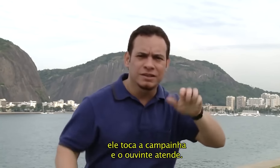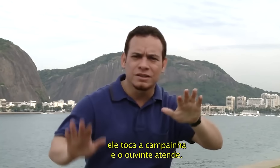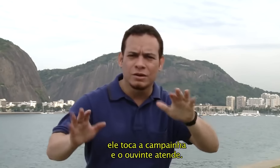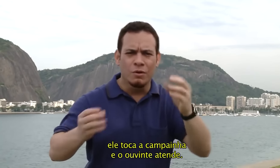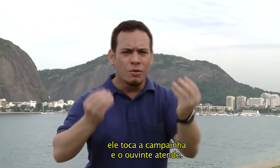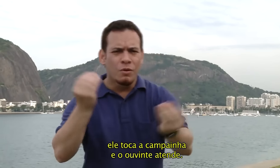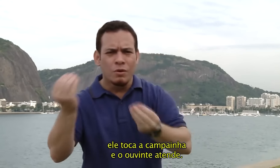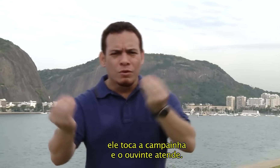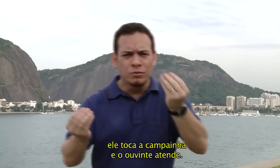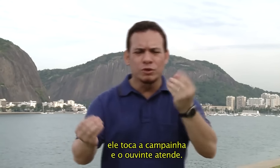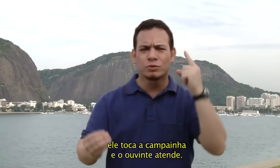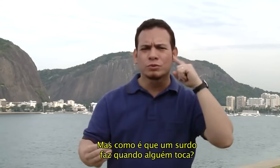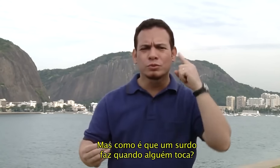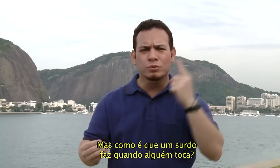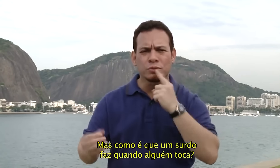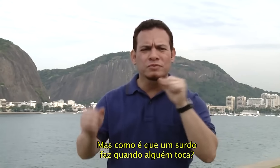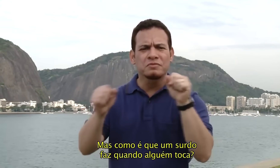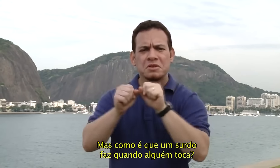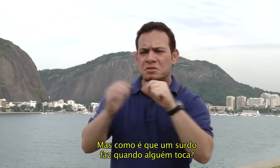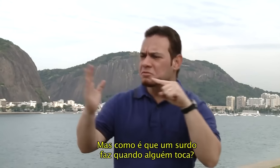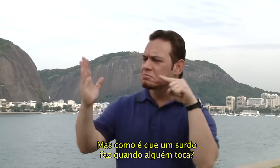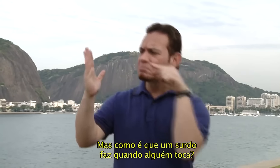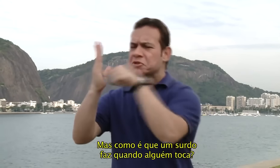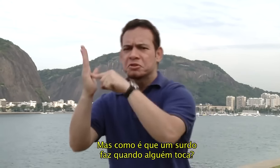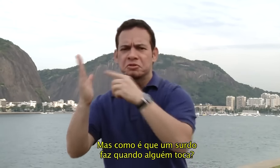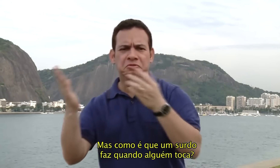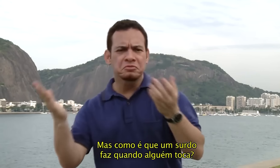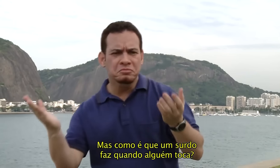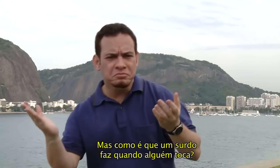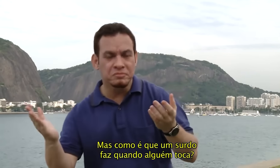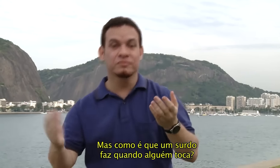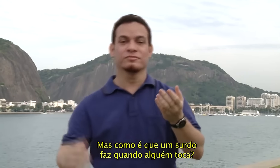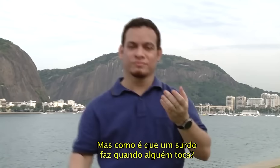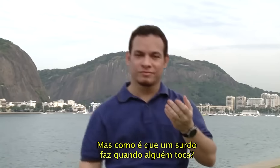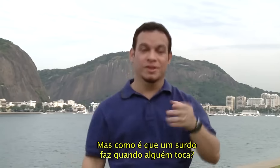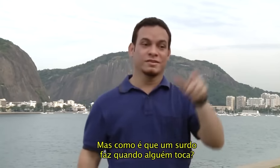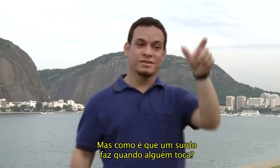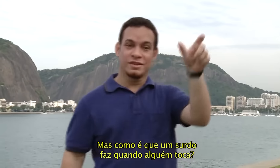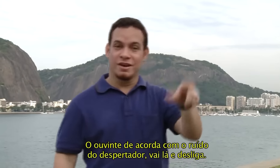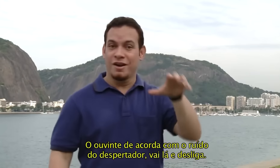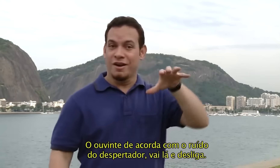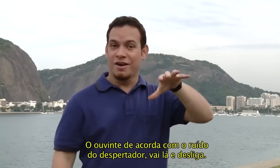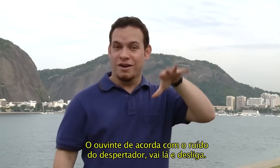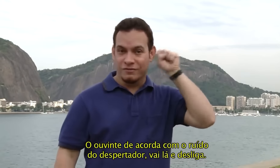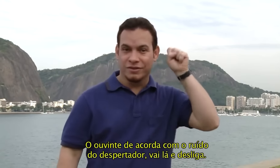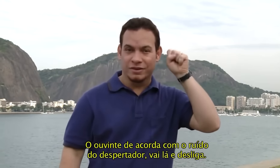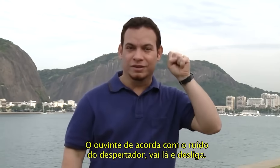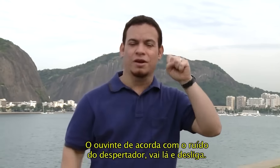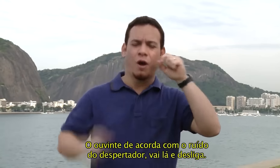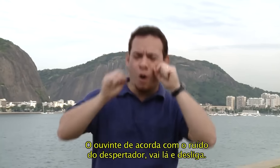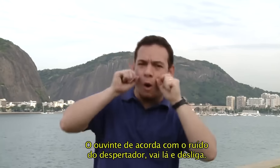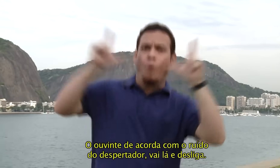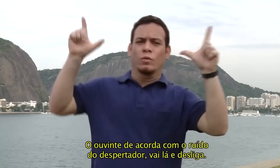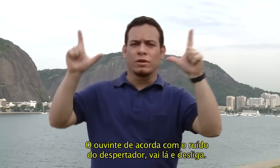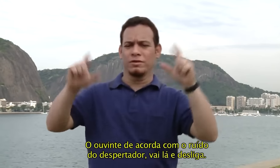atende. Mas como é que um surdo faz quando alguém toca? Um ouvinte acorda com o ruído do